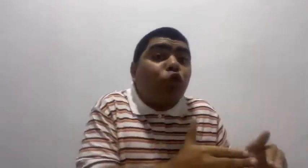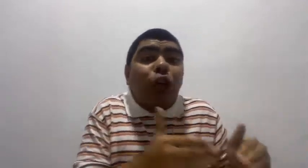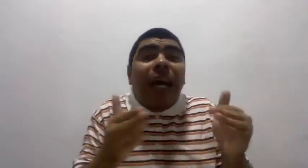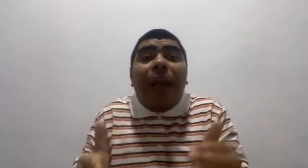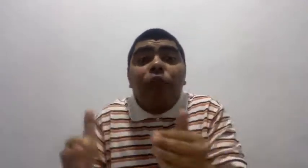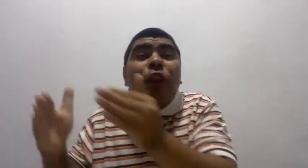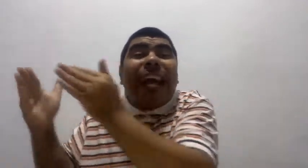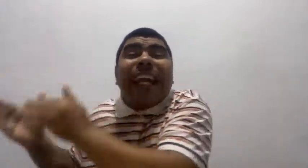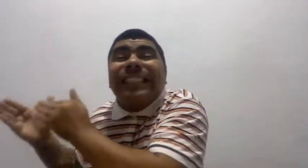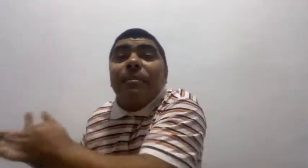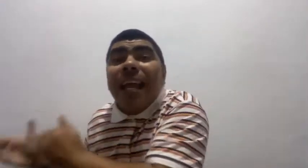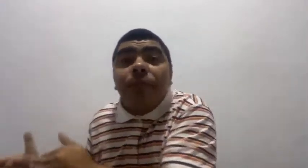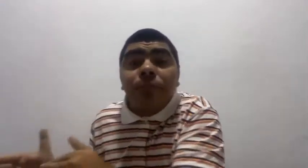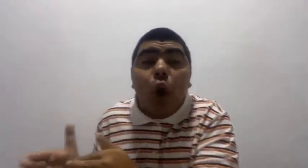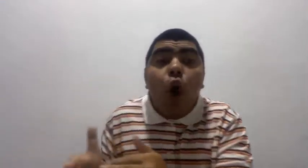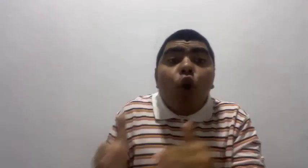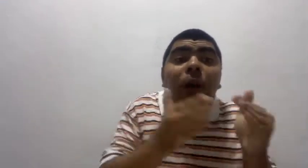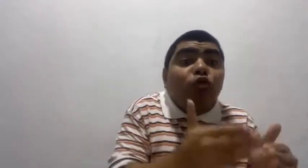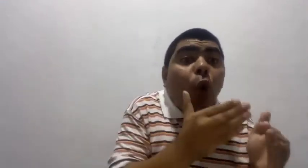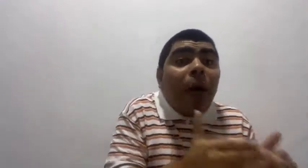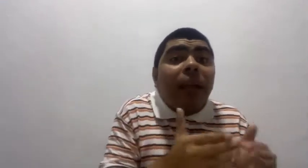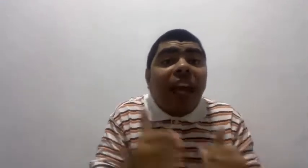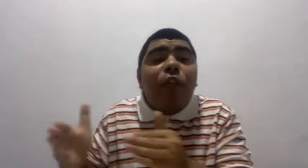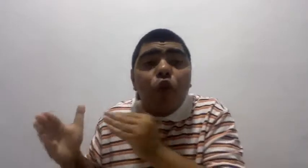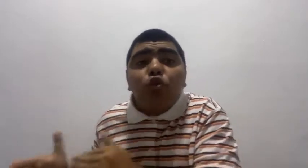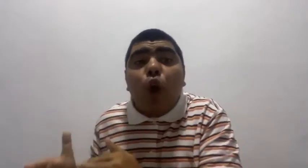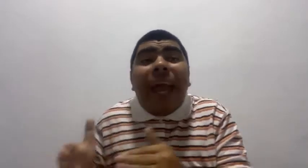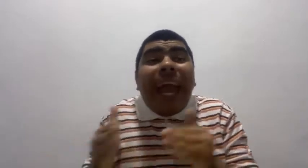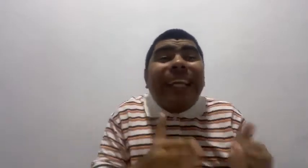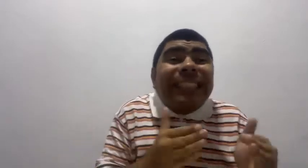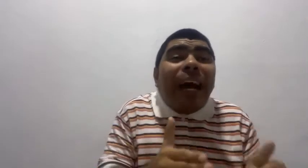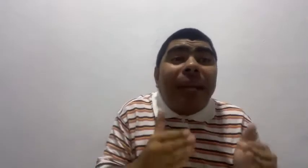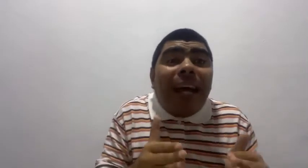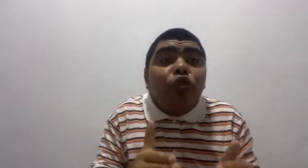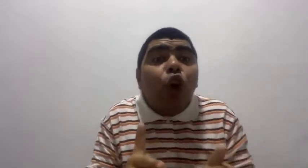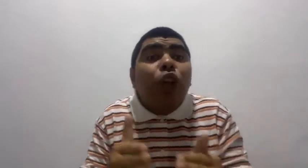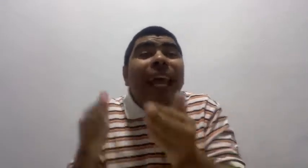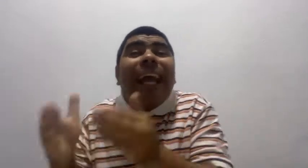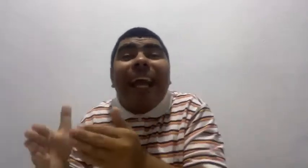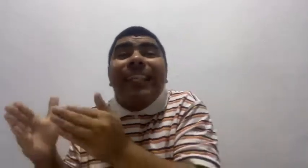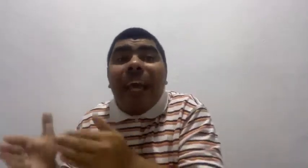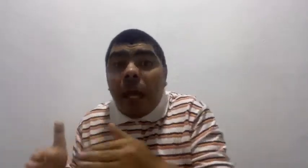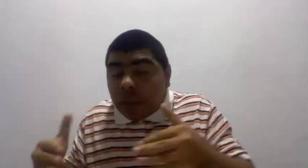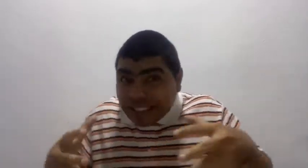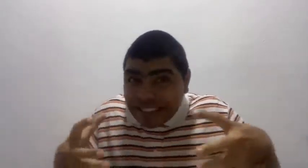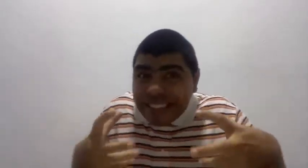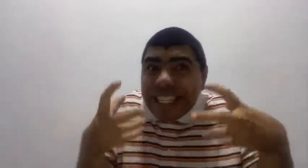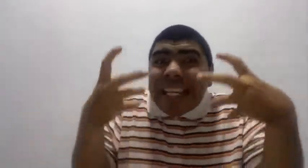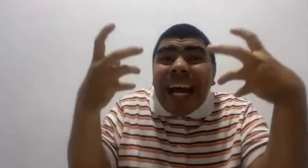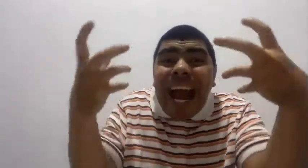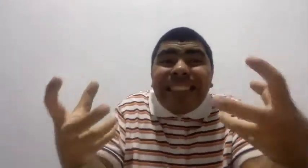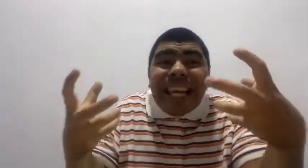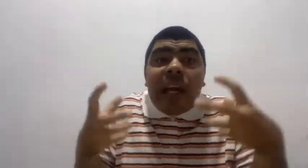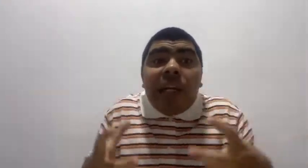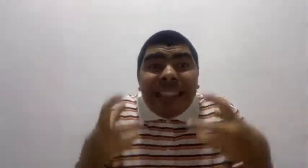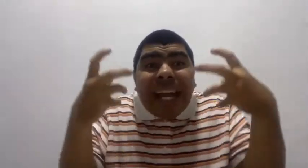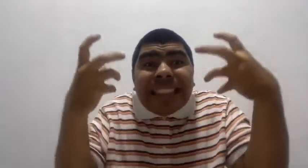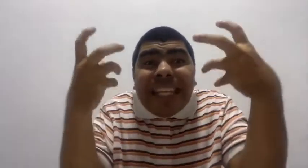está hablando de crecimiento. Cuando habla de frutos, está hablando de carácter, de